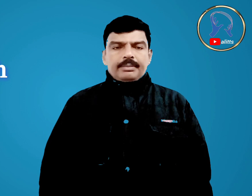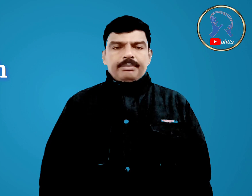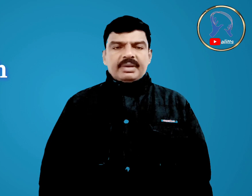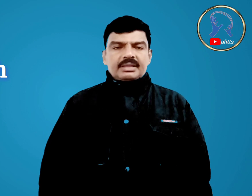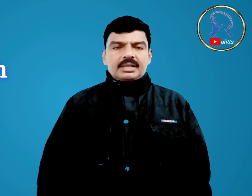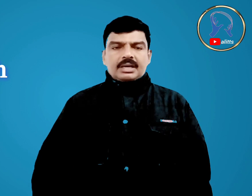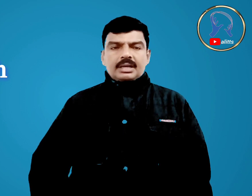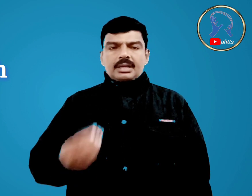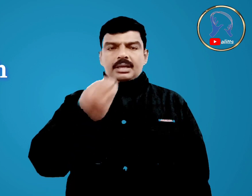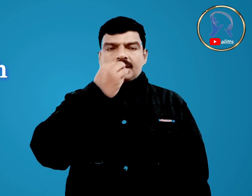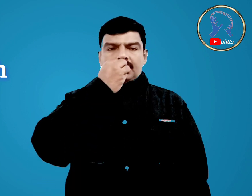मैदा